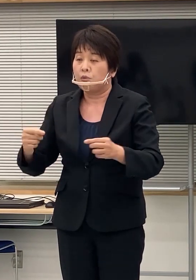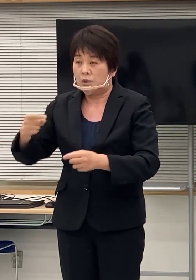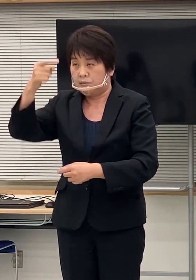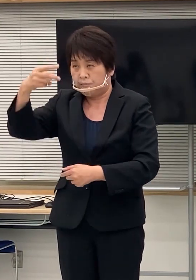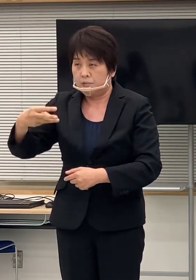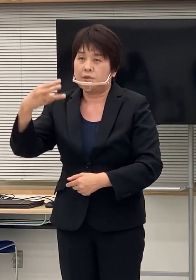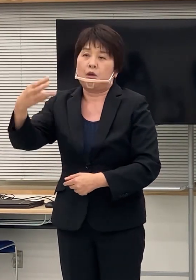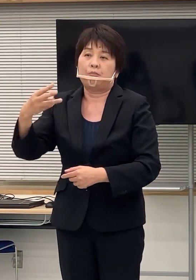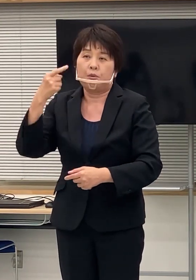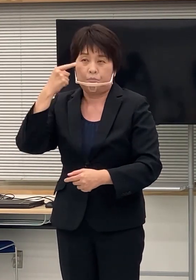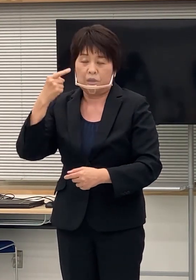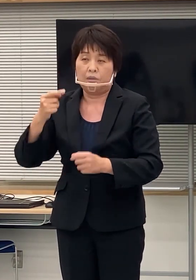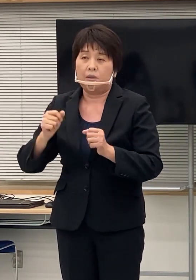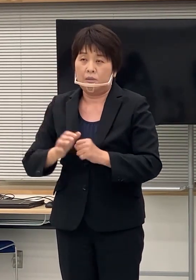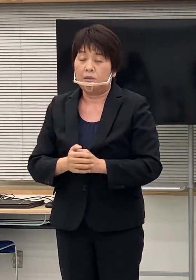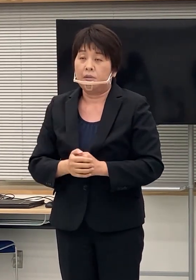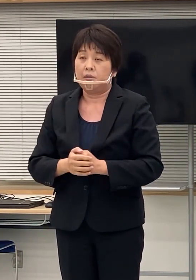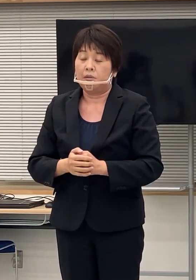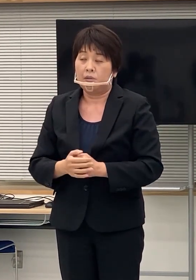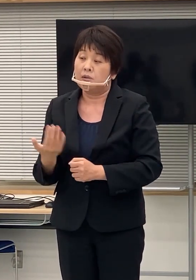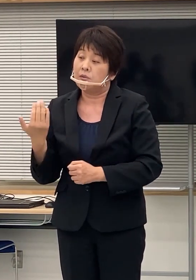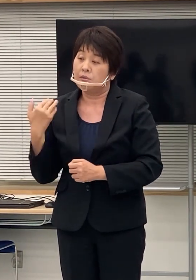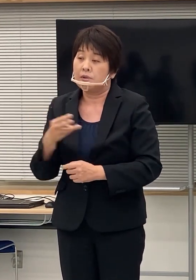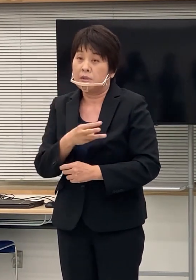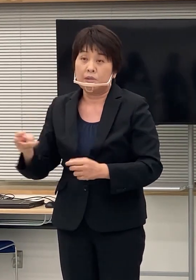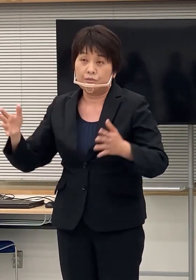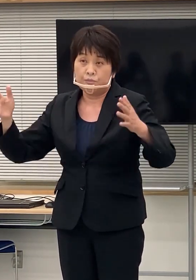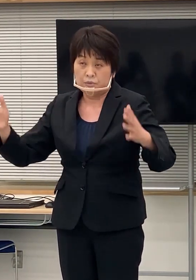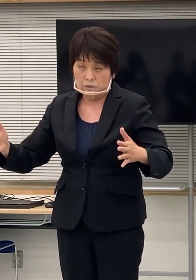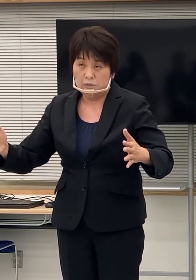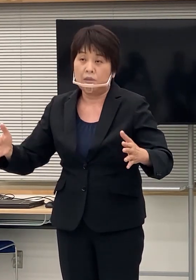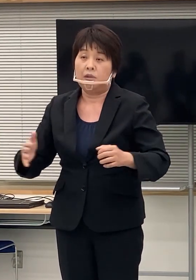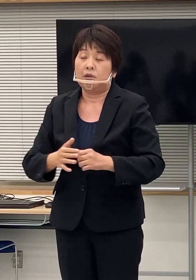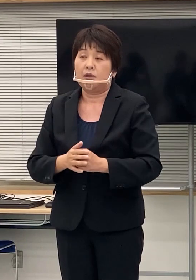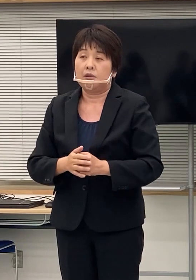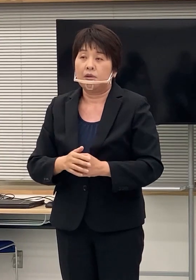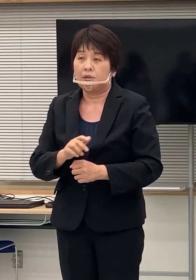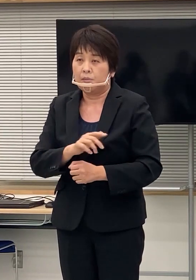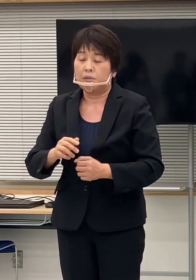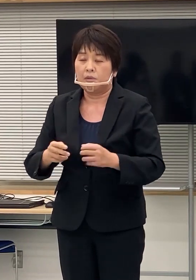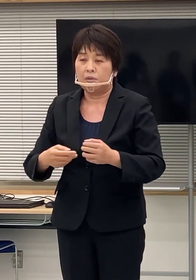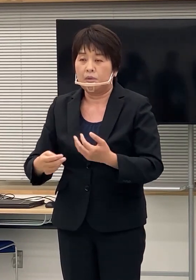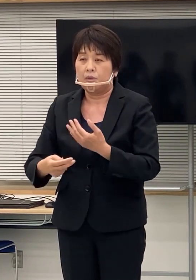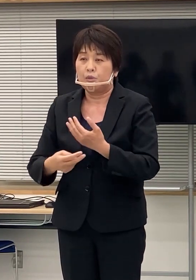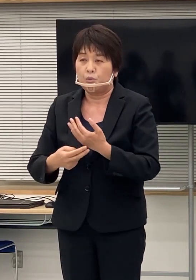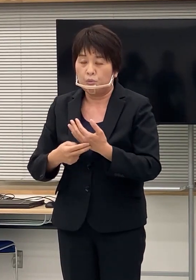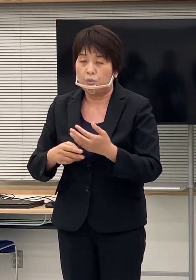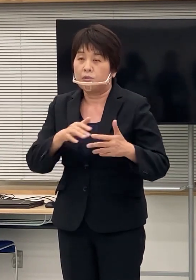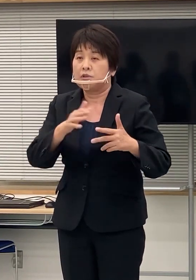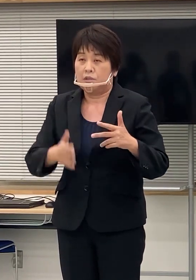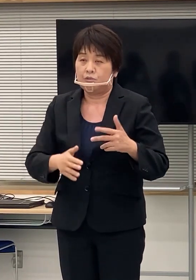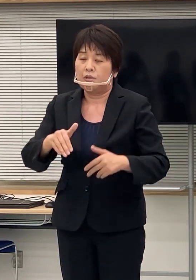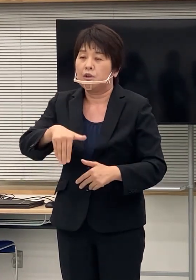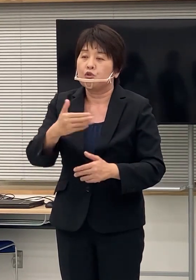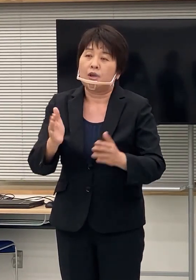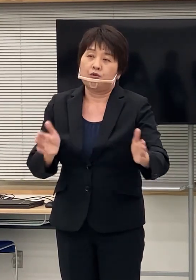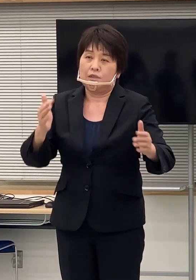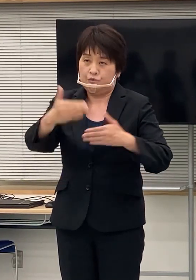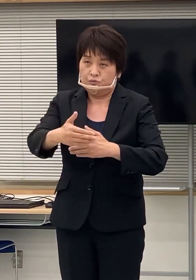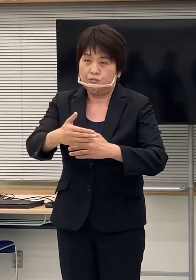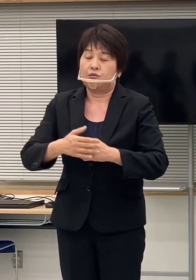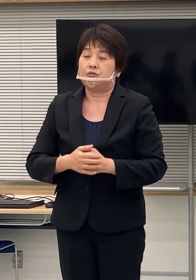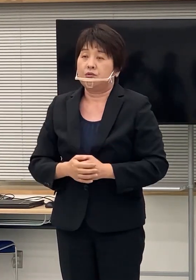数、あるいはこの3週間で療養施設については900室、そして